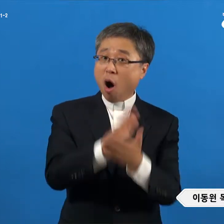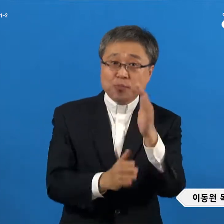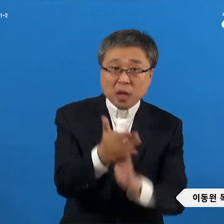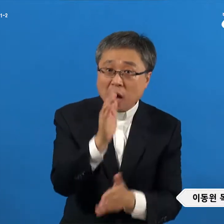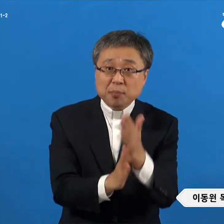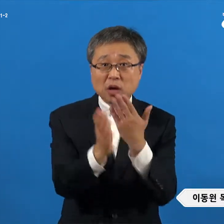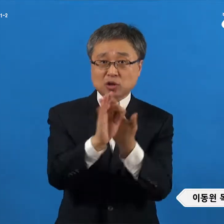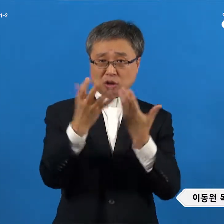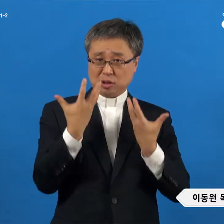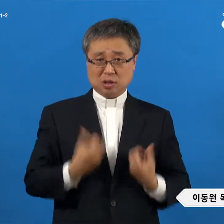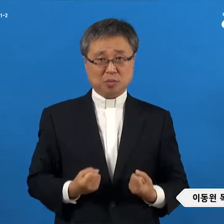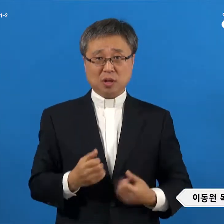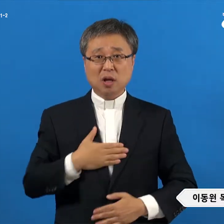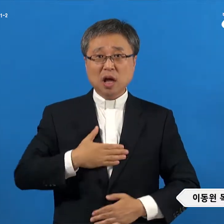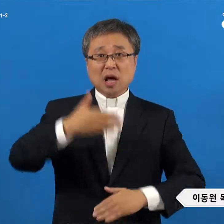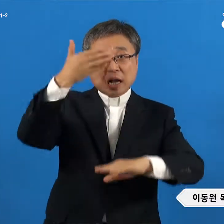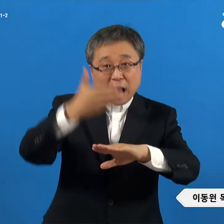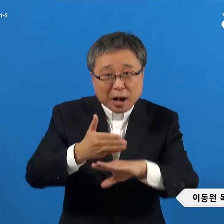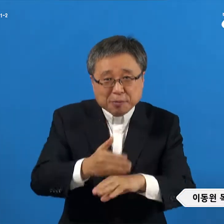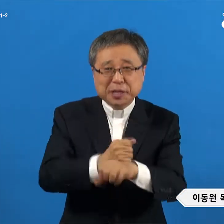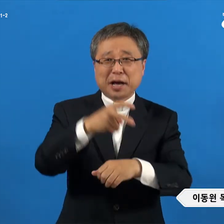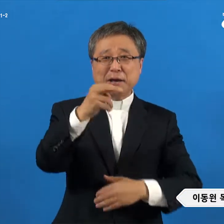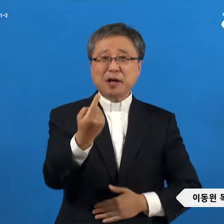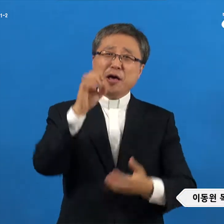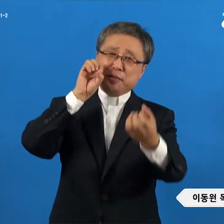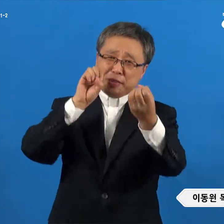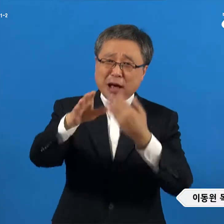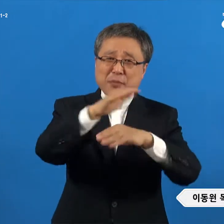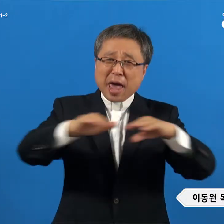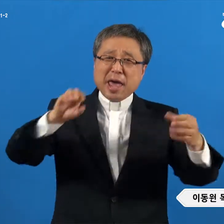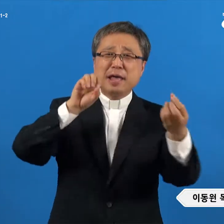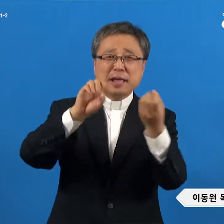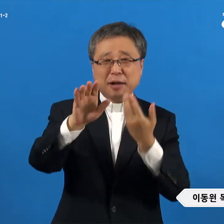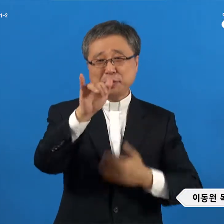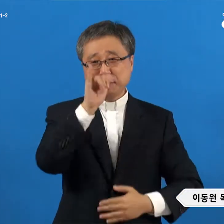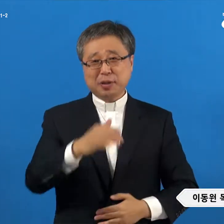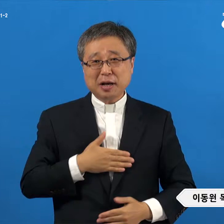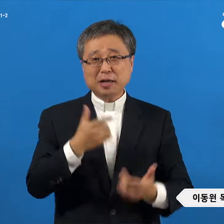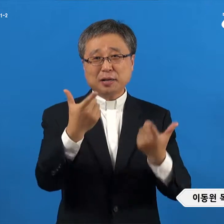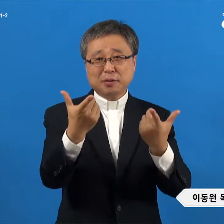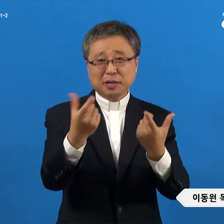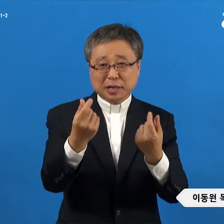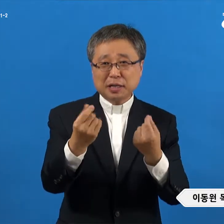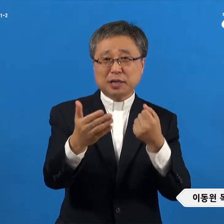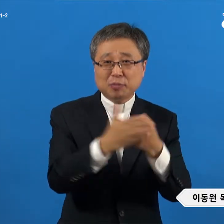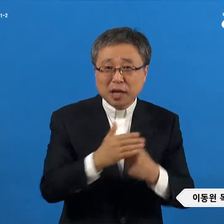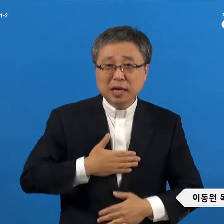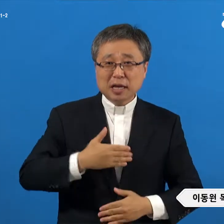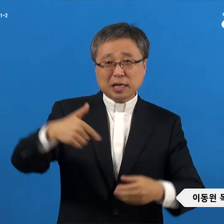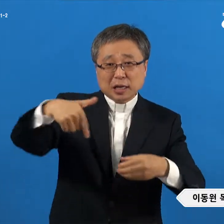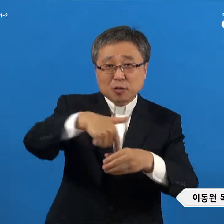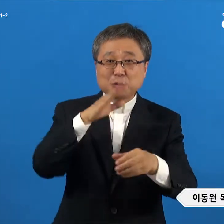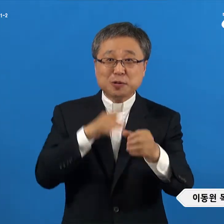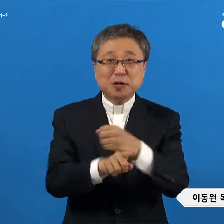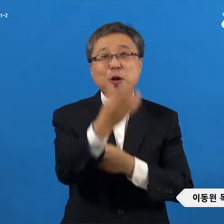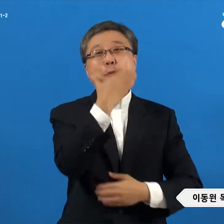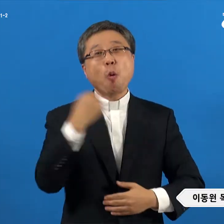절망입니다. 감사하게도 해답이 있습니다. 그래서 기독교의 진리를 우리는 복음이라고 말합니다.